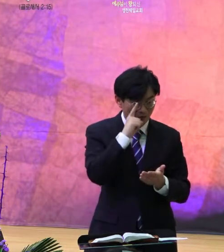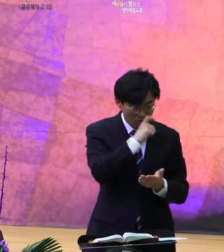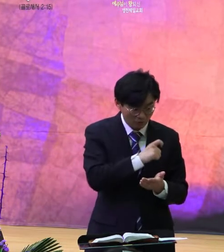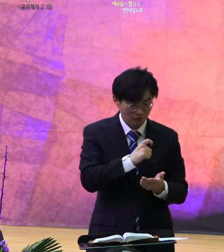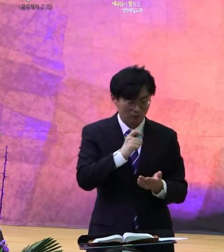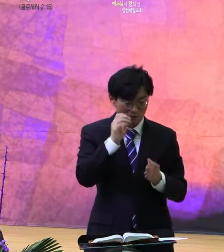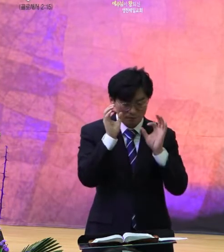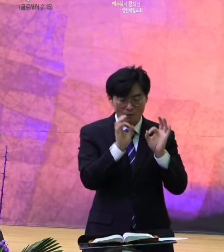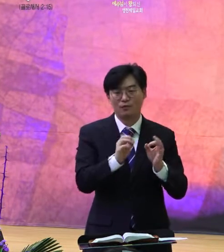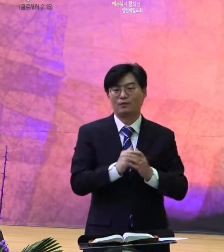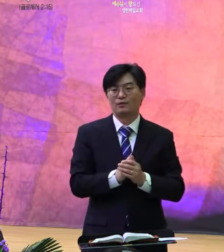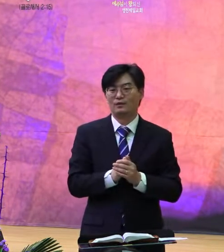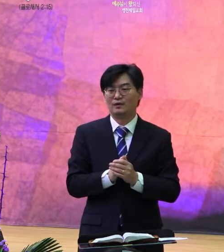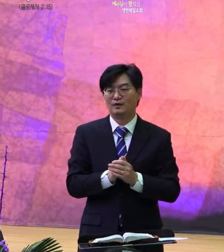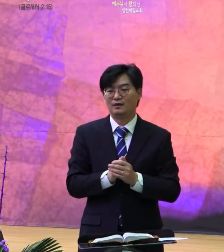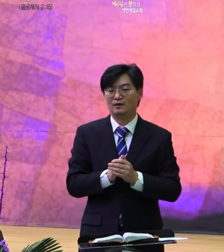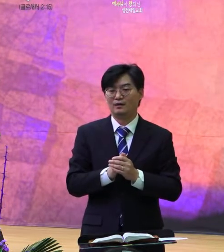다 당하셨습니다.